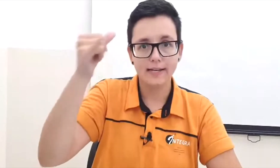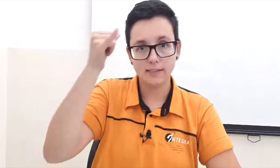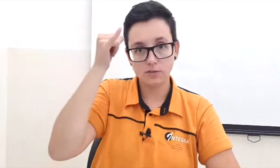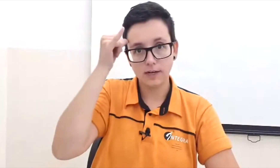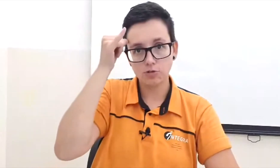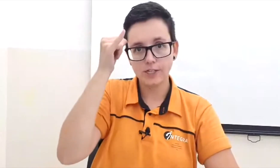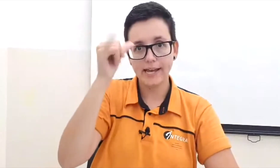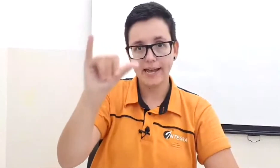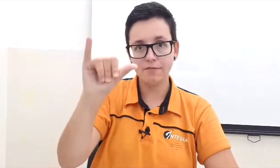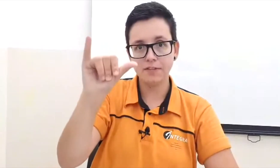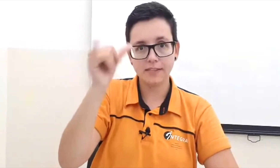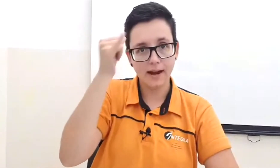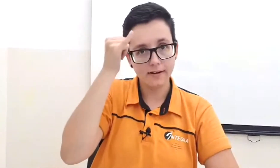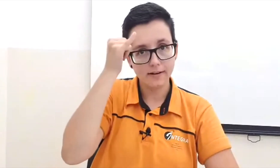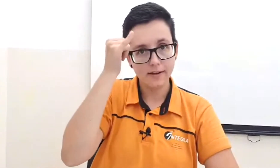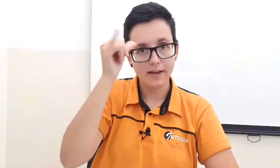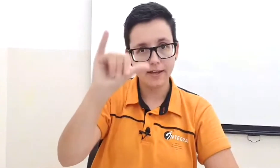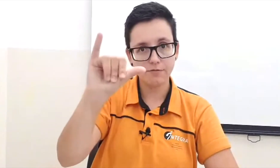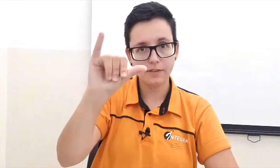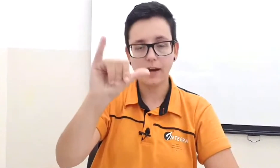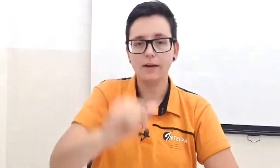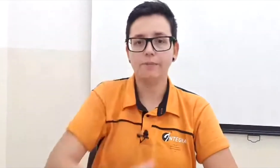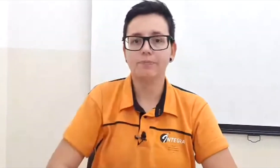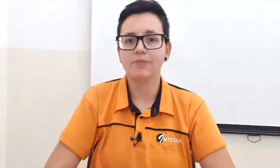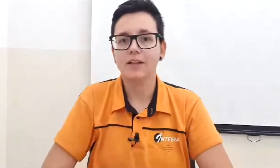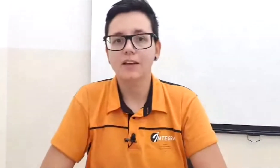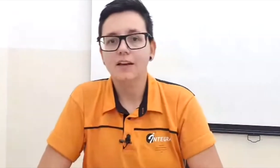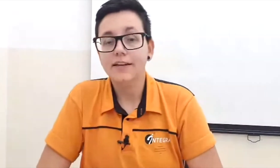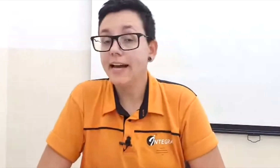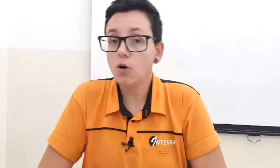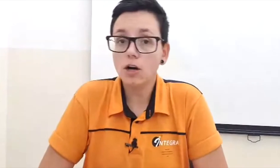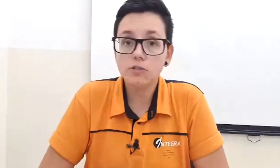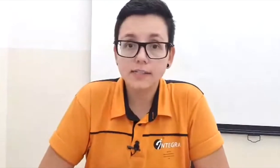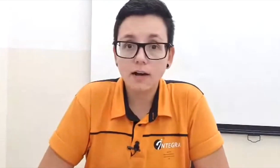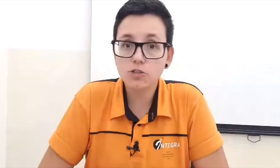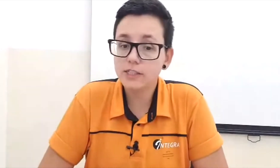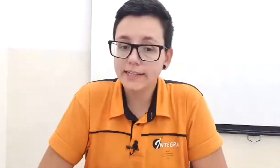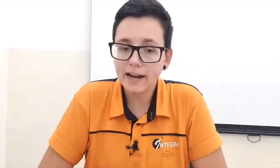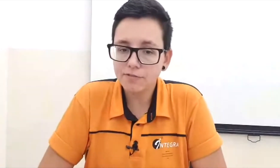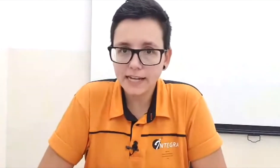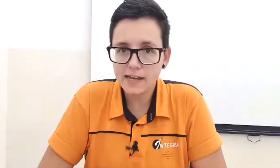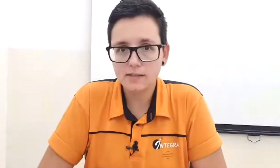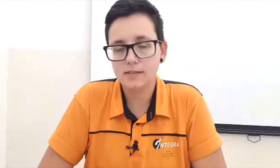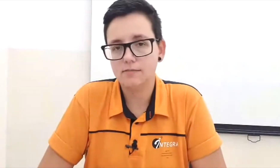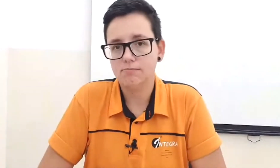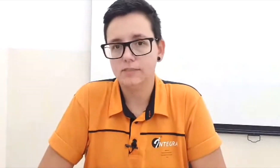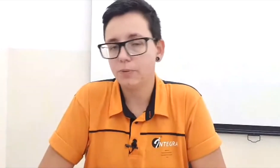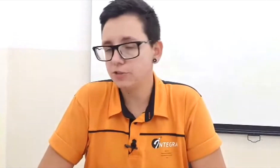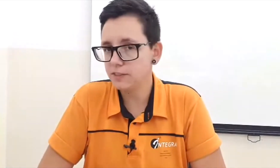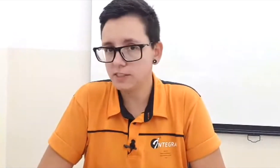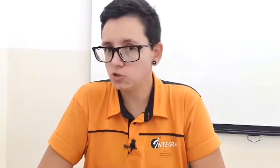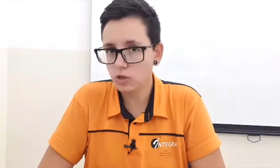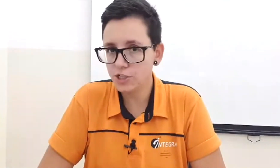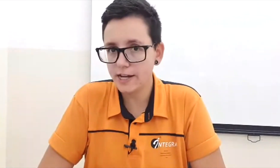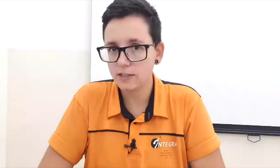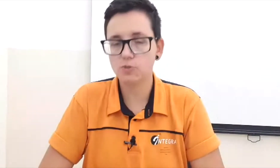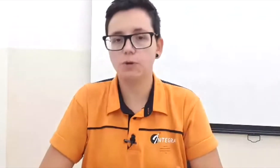esse é o sinal de evitar, evitar. E agora o sinal de gravidez. Você pode fazer de dois jeitos. Pode